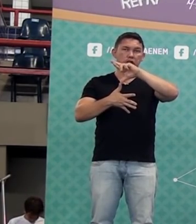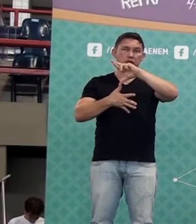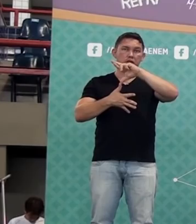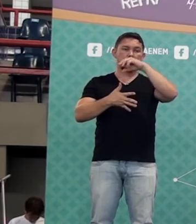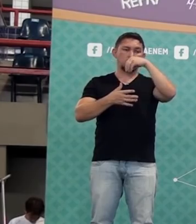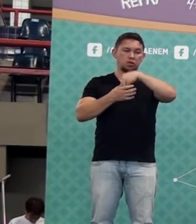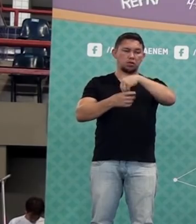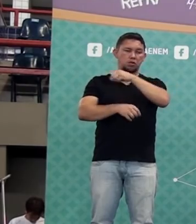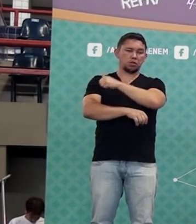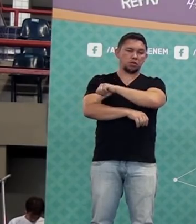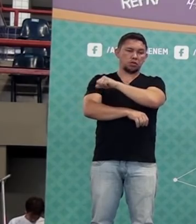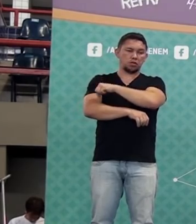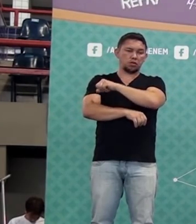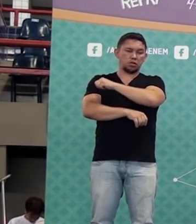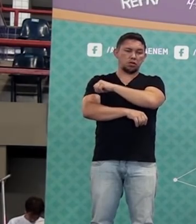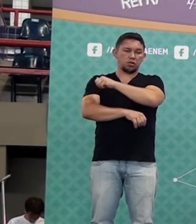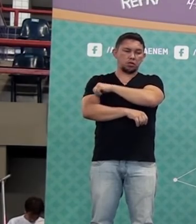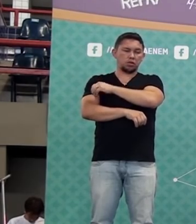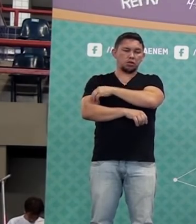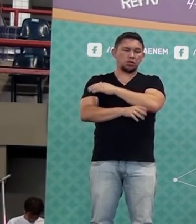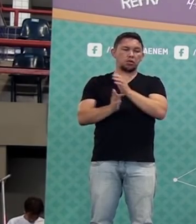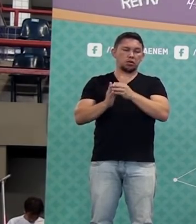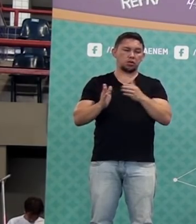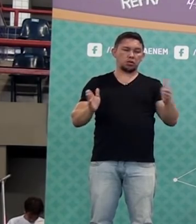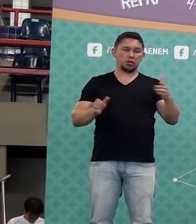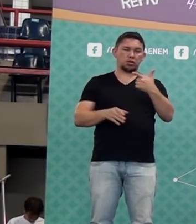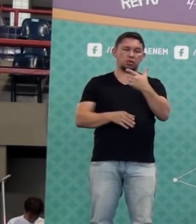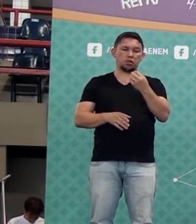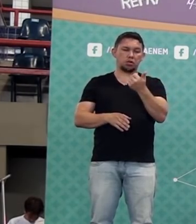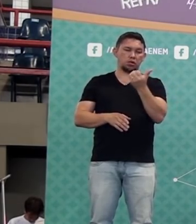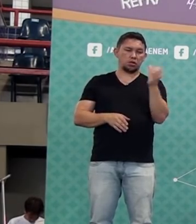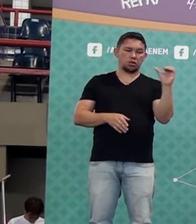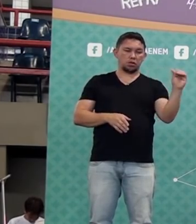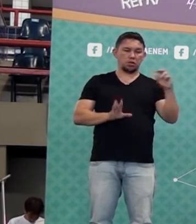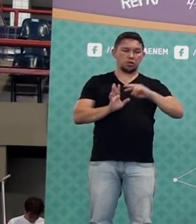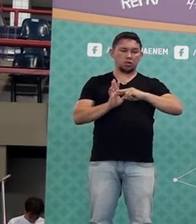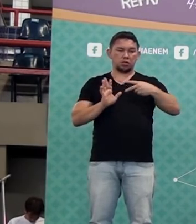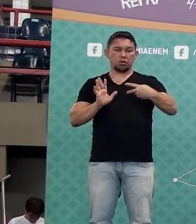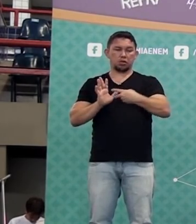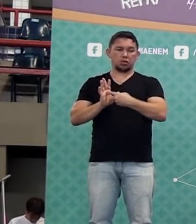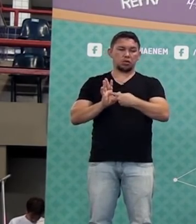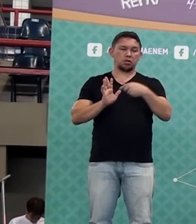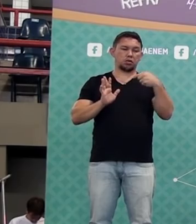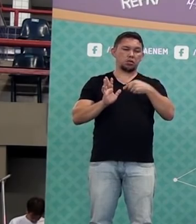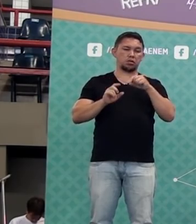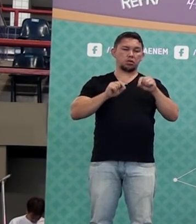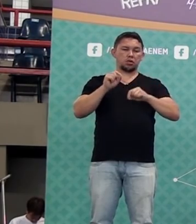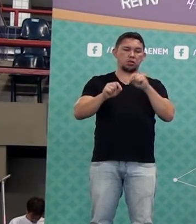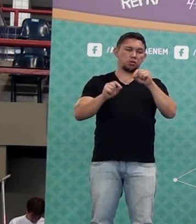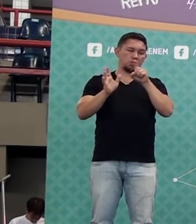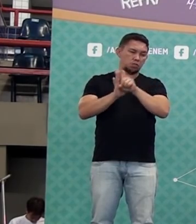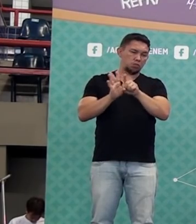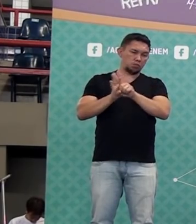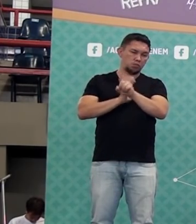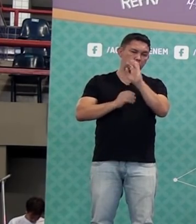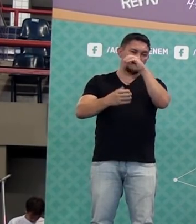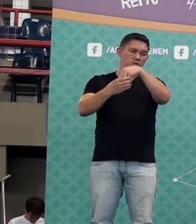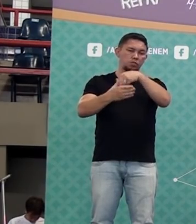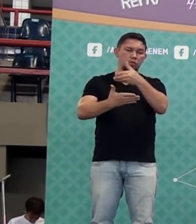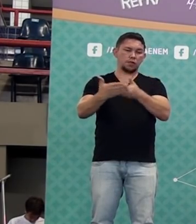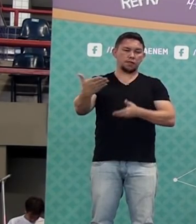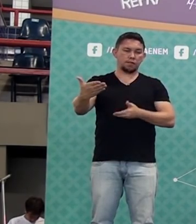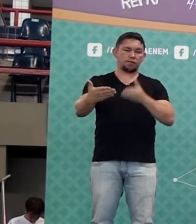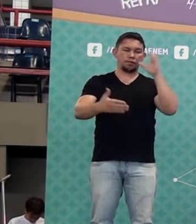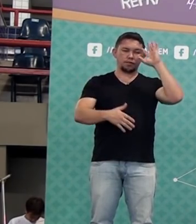de Janeiro esse ano. Há toda uma reflexão sobre o significado disso. Acho mesmo que cairá uma questãozinha para fazer